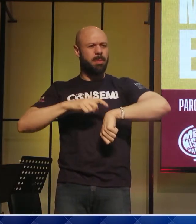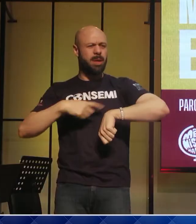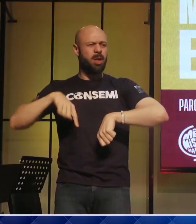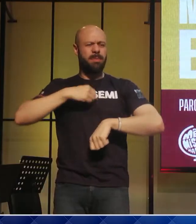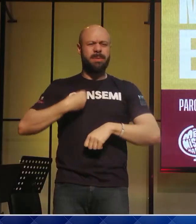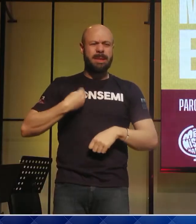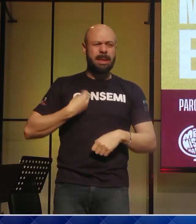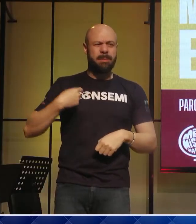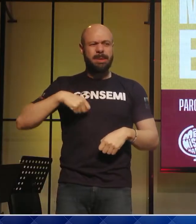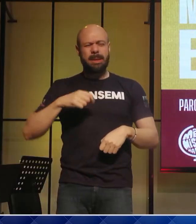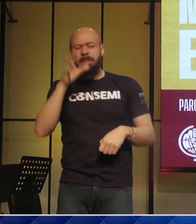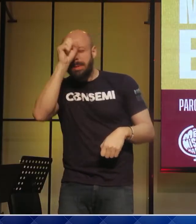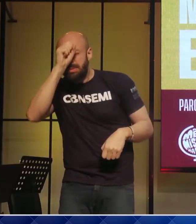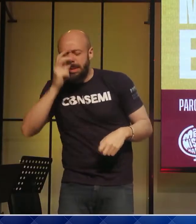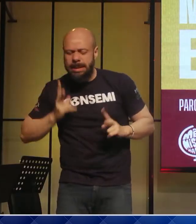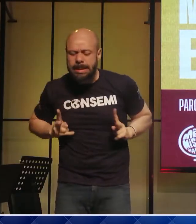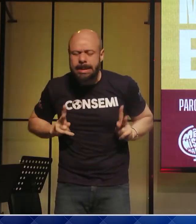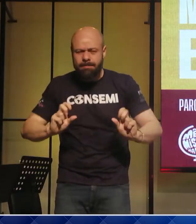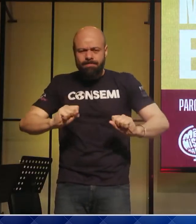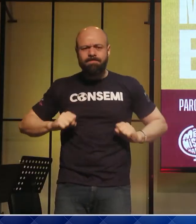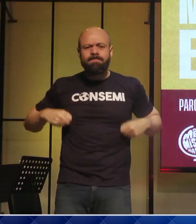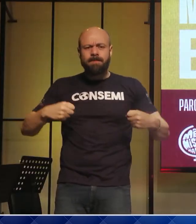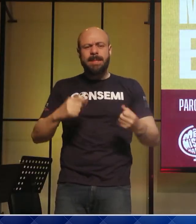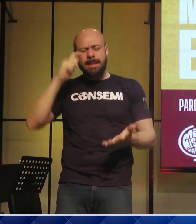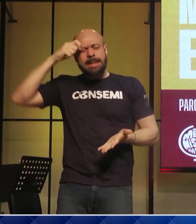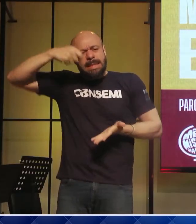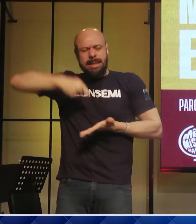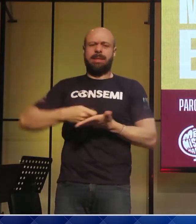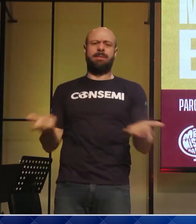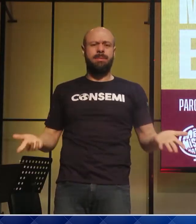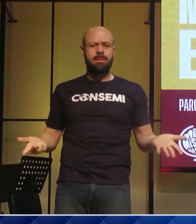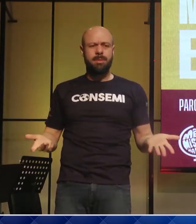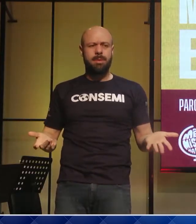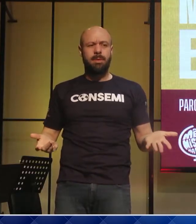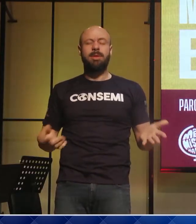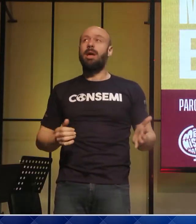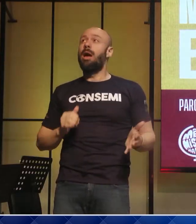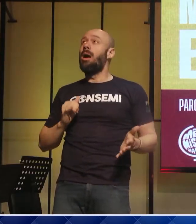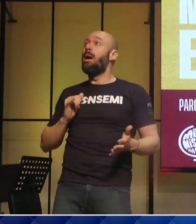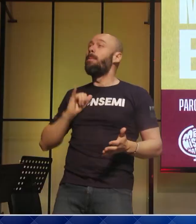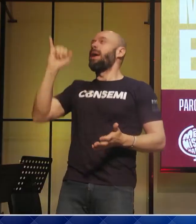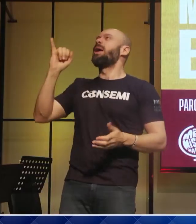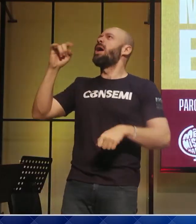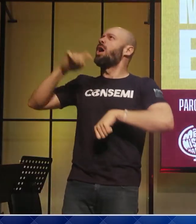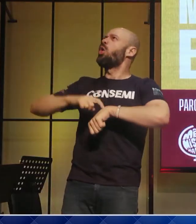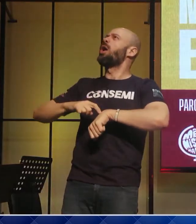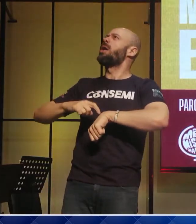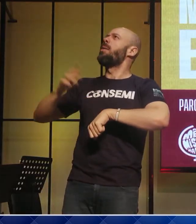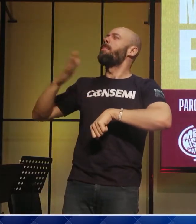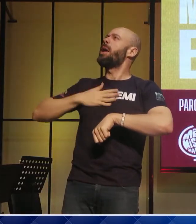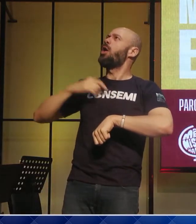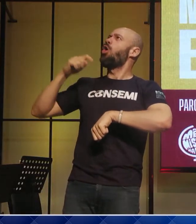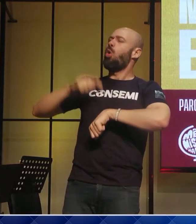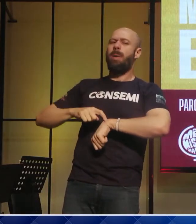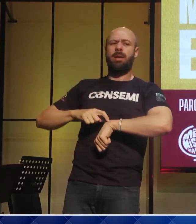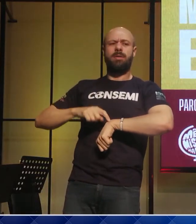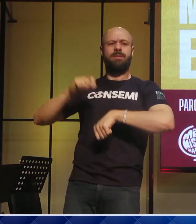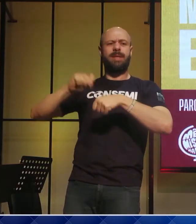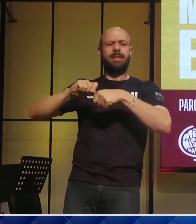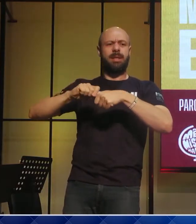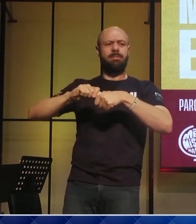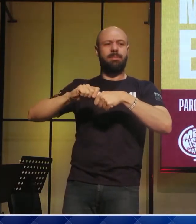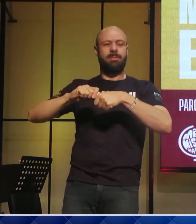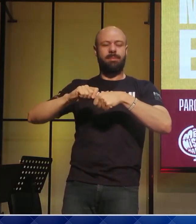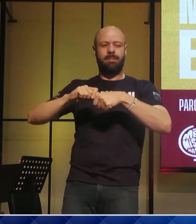precisamos aprender isso e tomar decisões assim. Pai, é chegada a hora. A festa